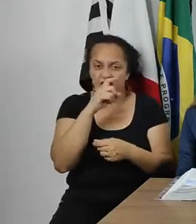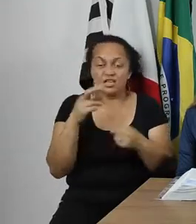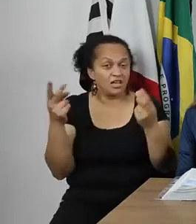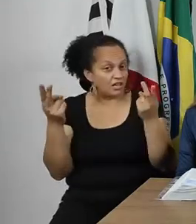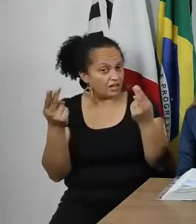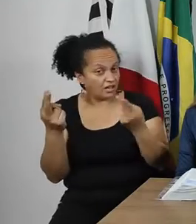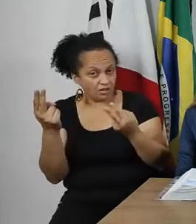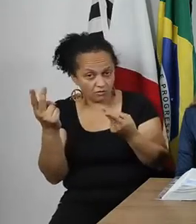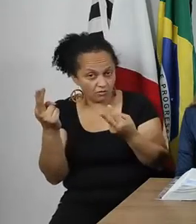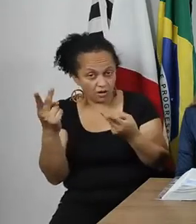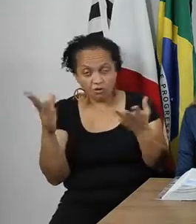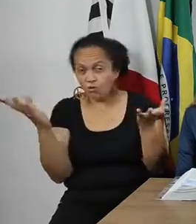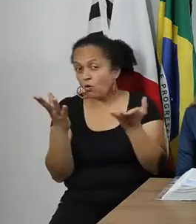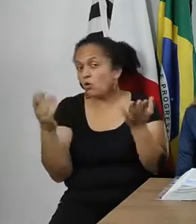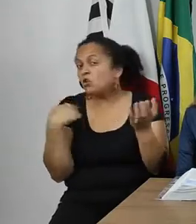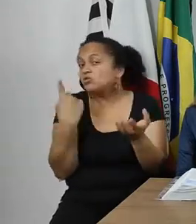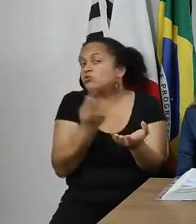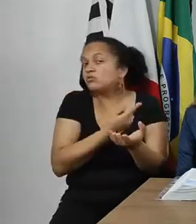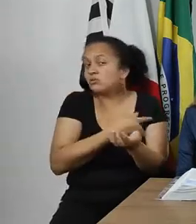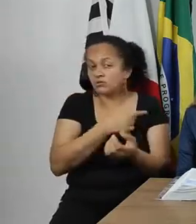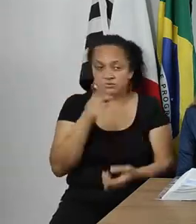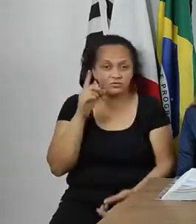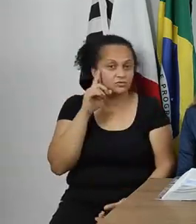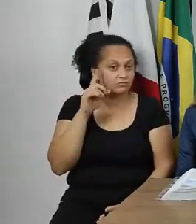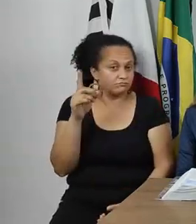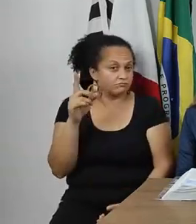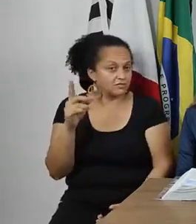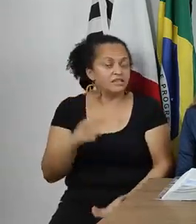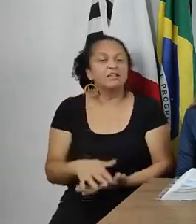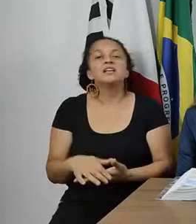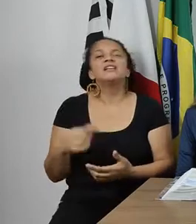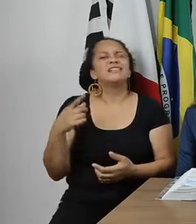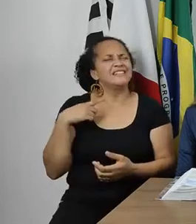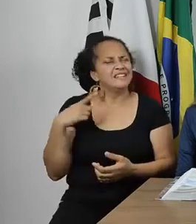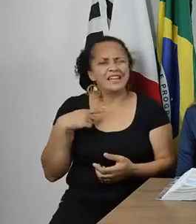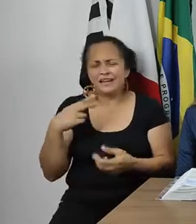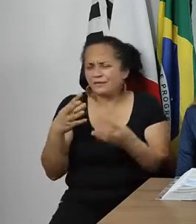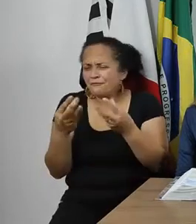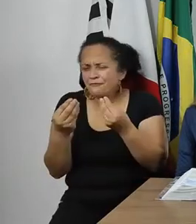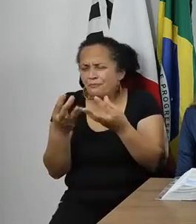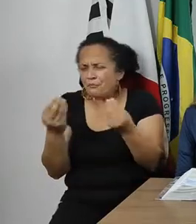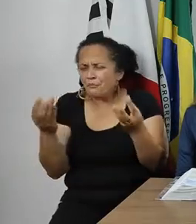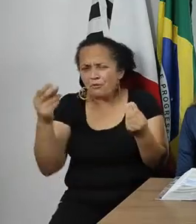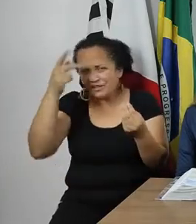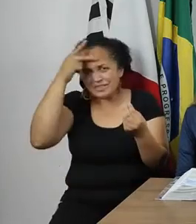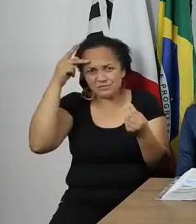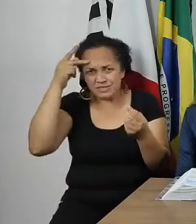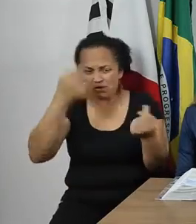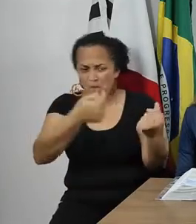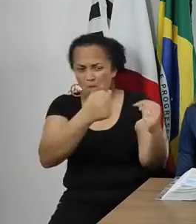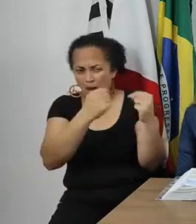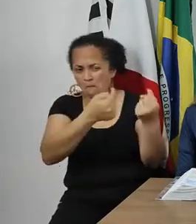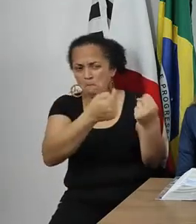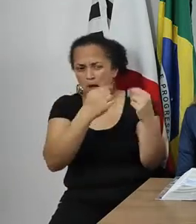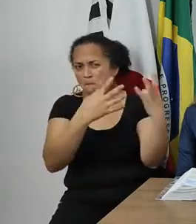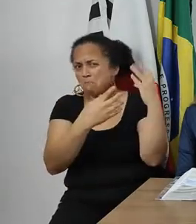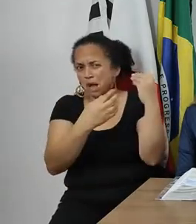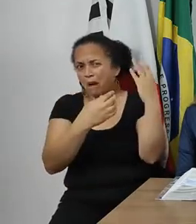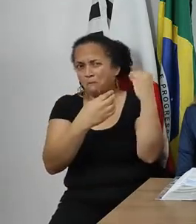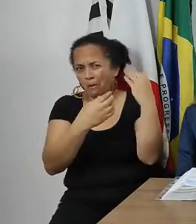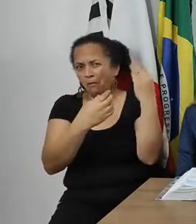nos nossos dias. É uma guerra psicológica, uma guerra de argumento. Quem tem o melhor argumento? Quem